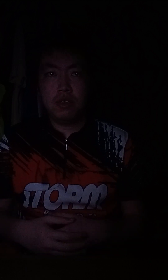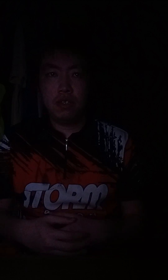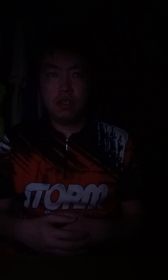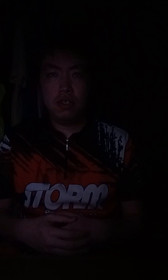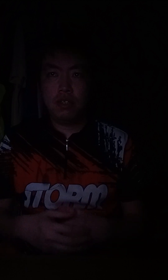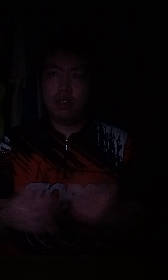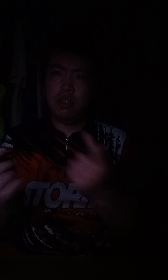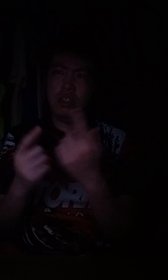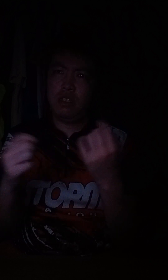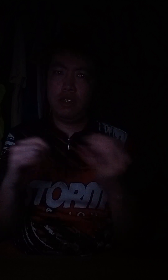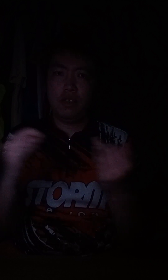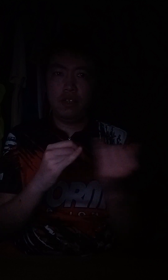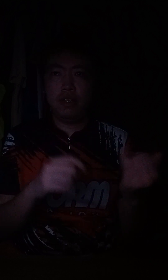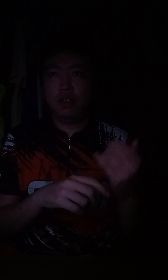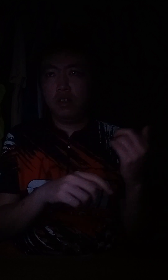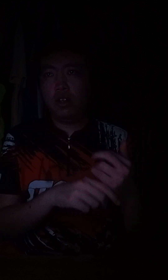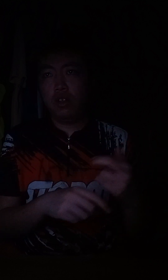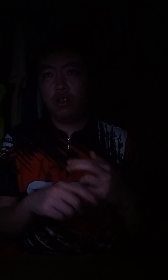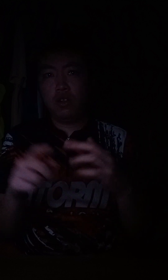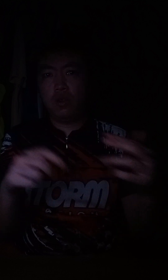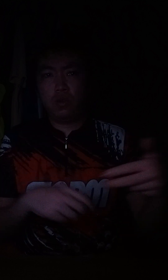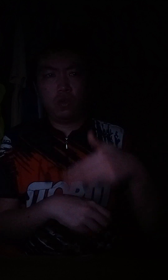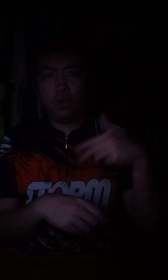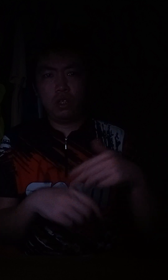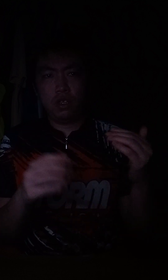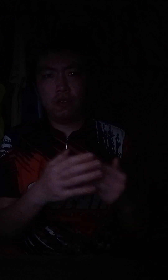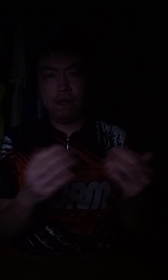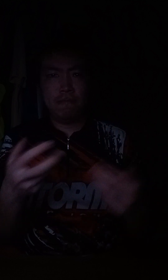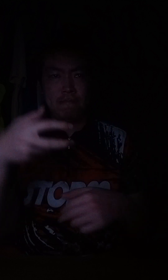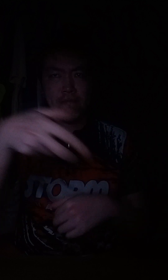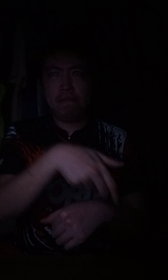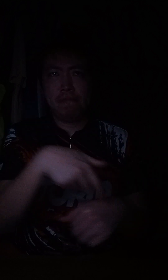어제 저녁 강원 원주시에서 퇴근길 통근버스가 도로 경계석을